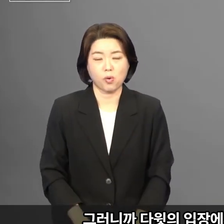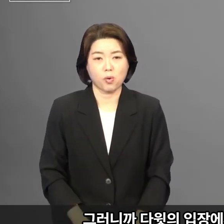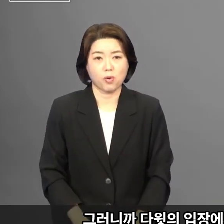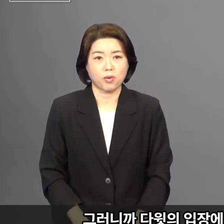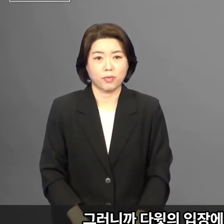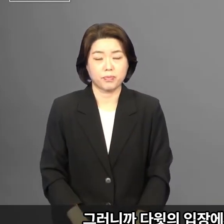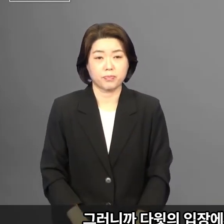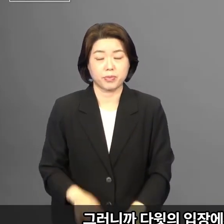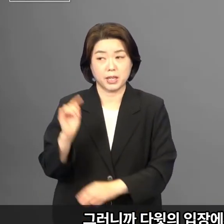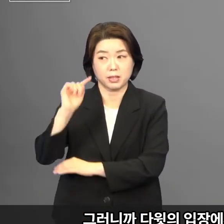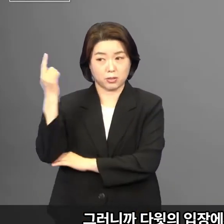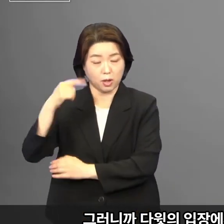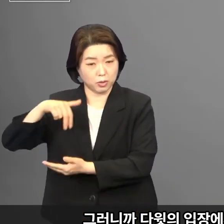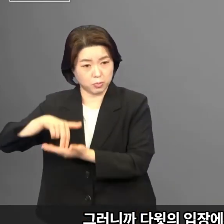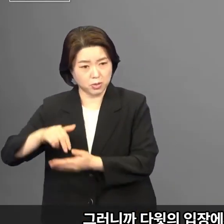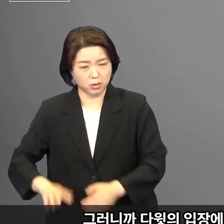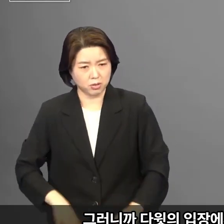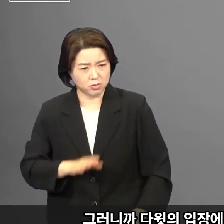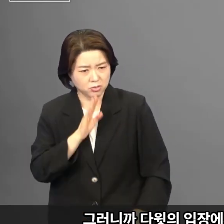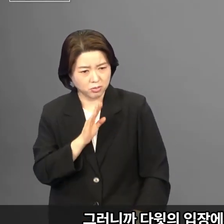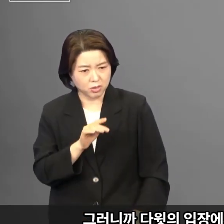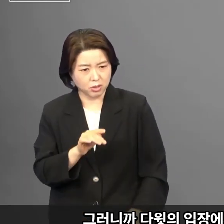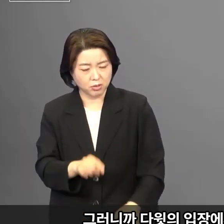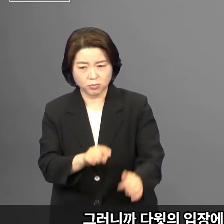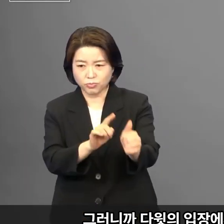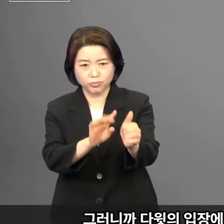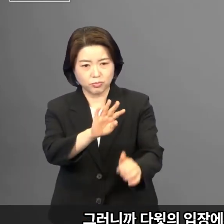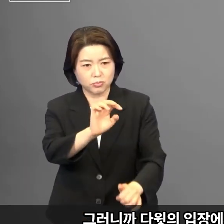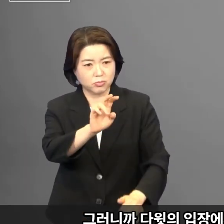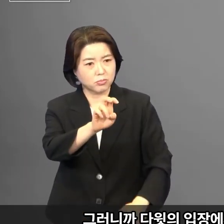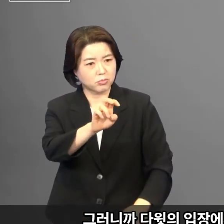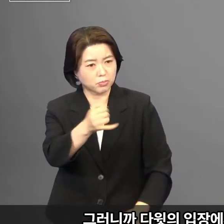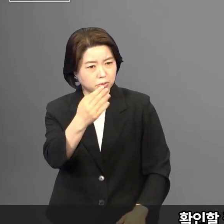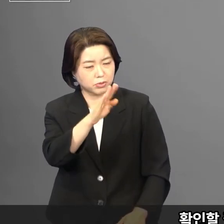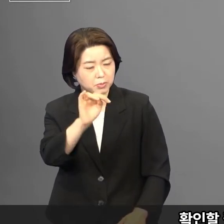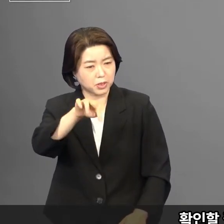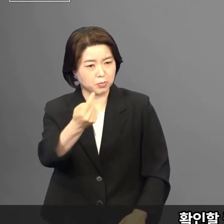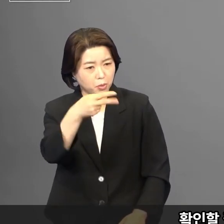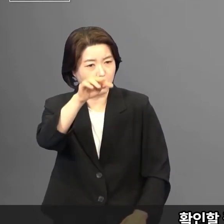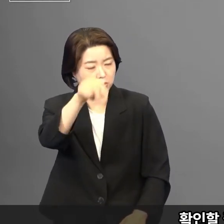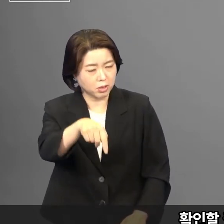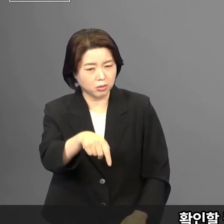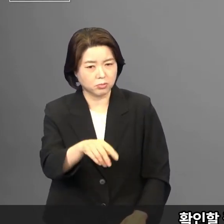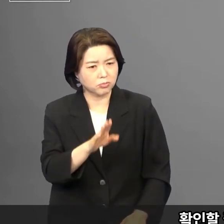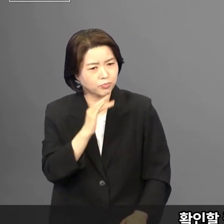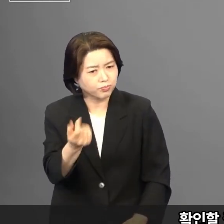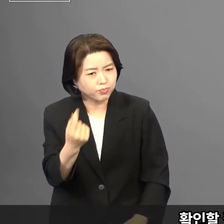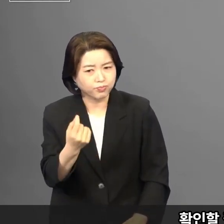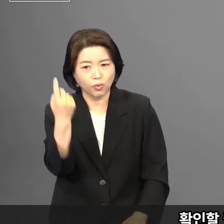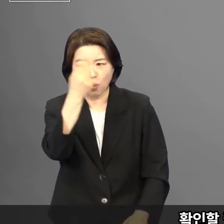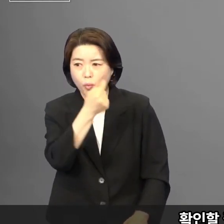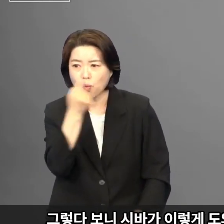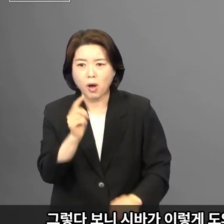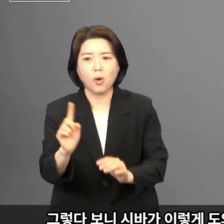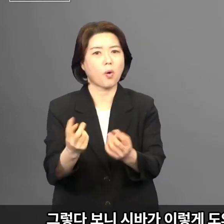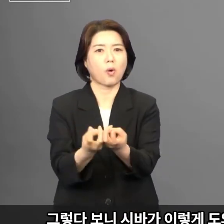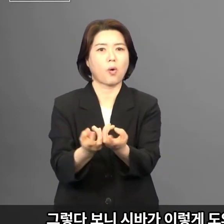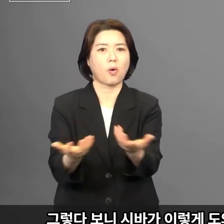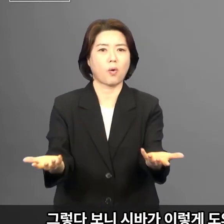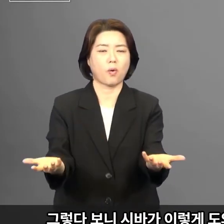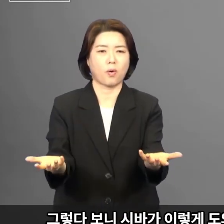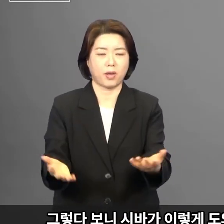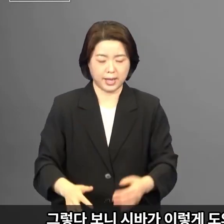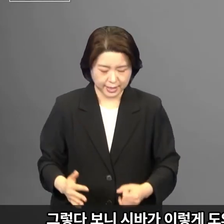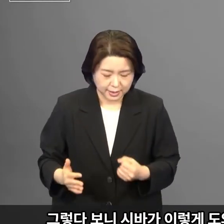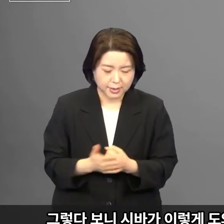그러니까 다윗의 입장에서는 정말 무비보셋이 그럴까 확인할 길이 없습니다. 그러다